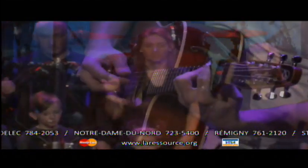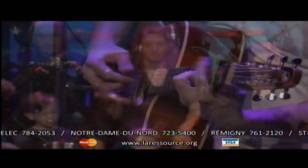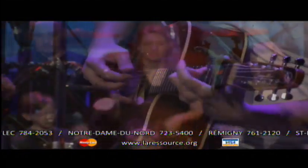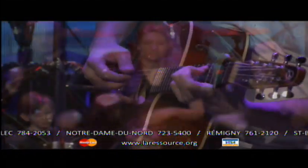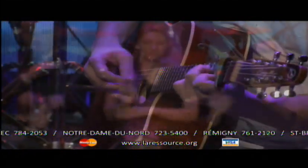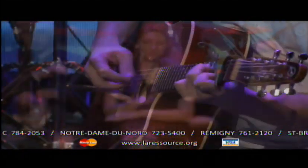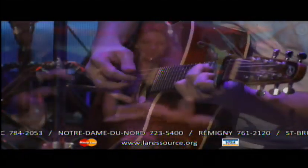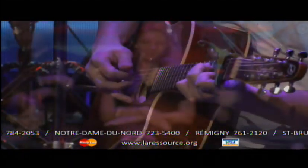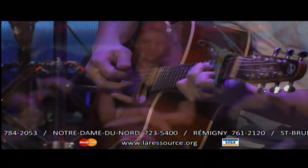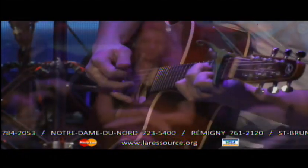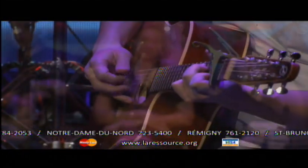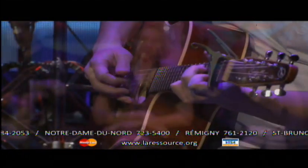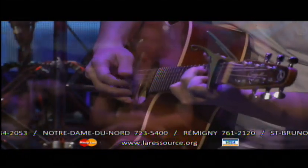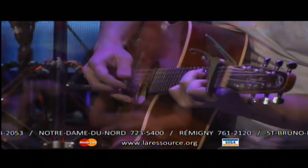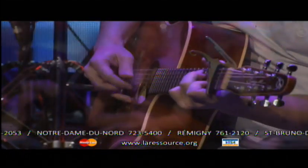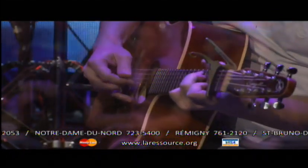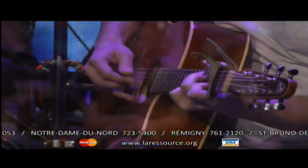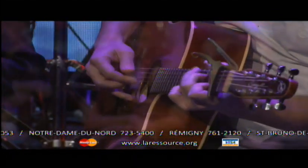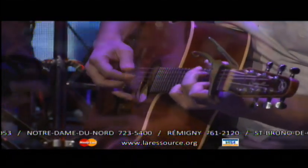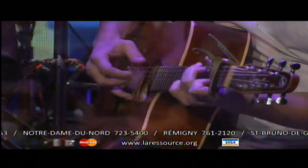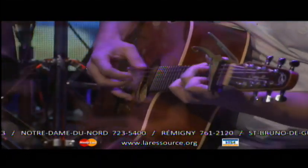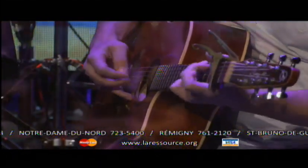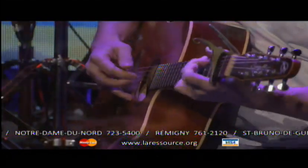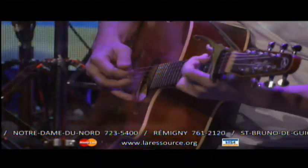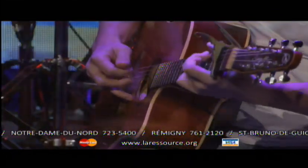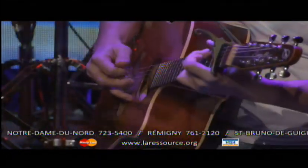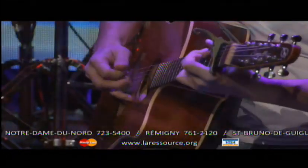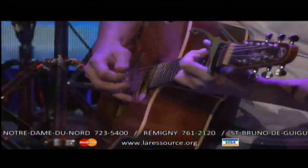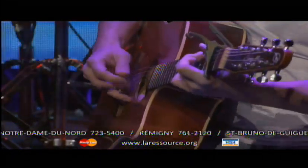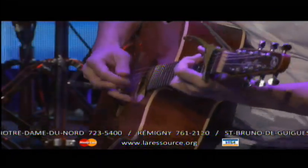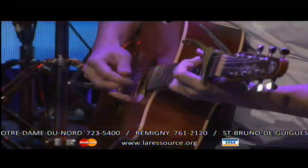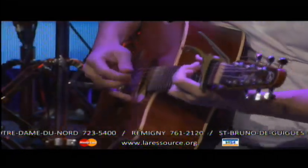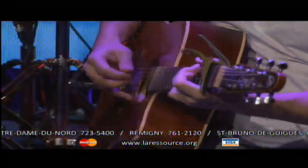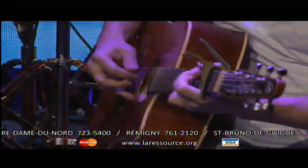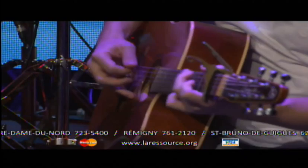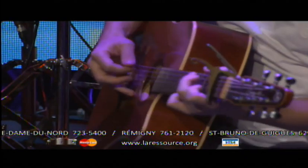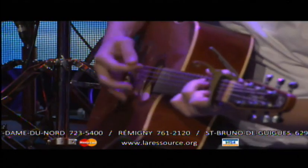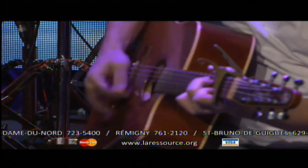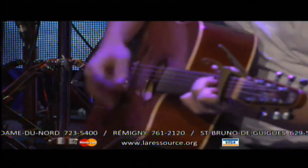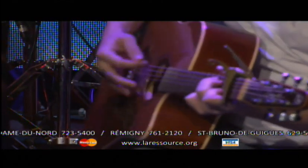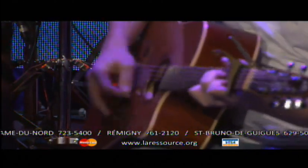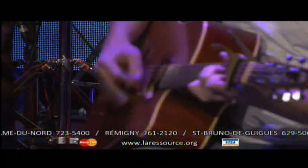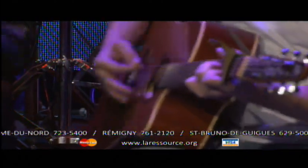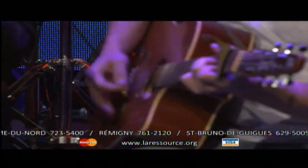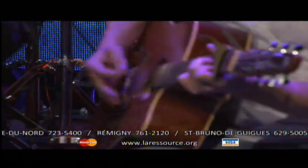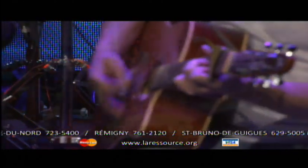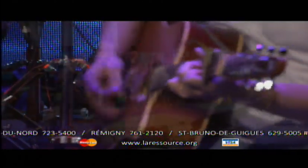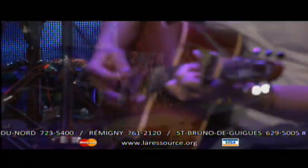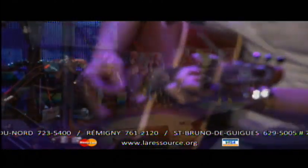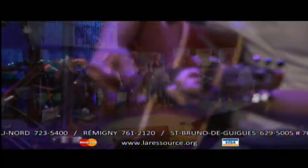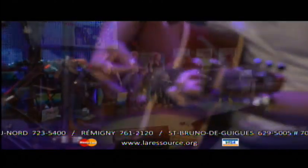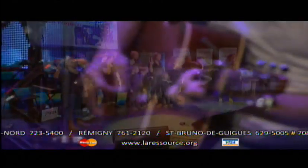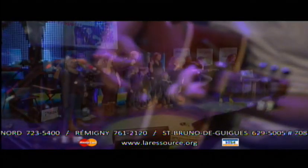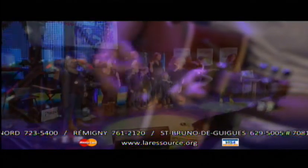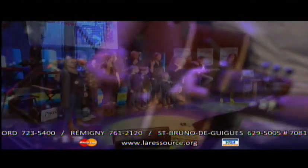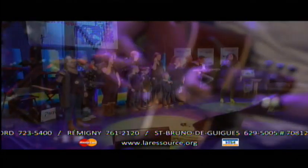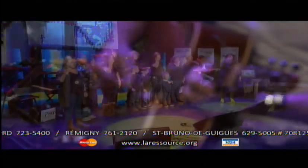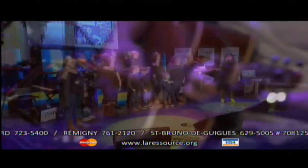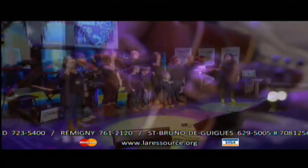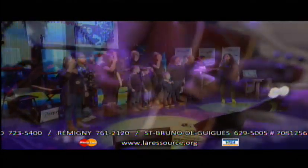d'enfants ce soir. Je ne m'enfuis pas, je